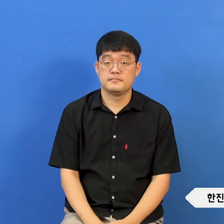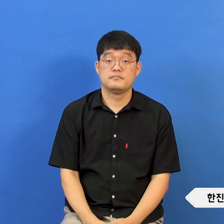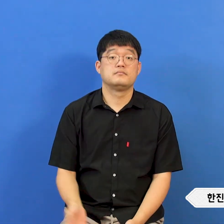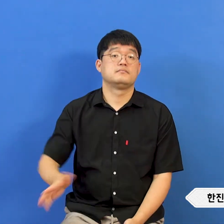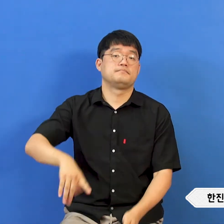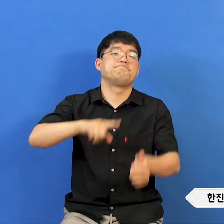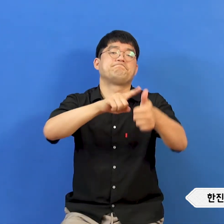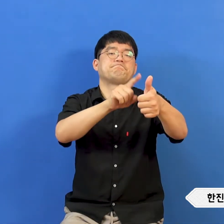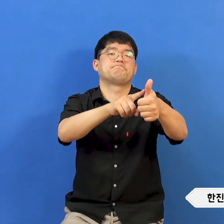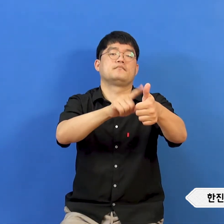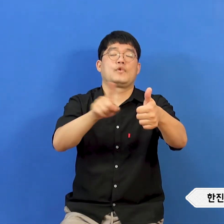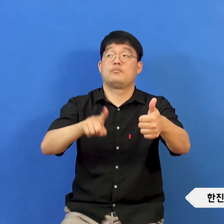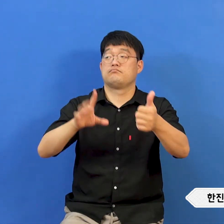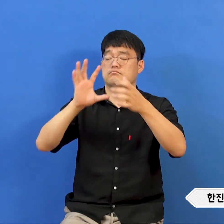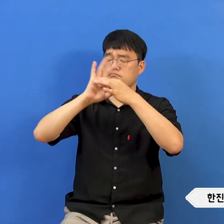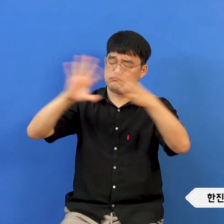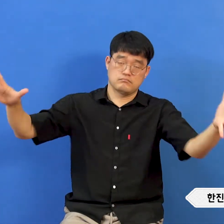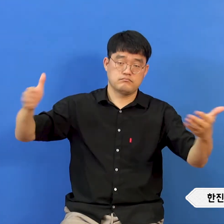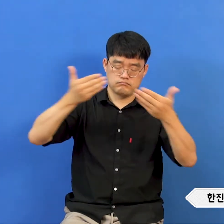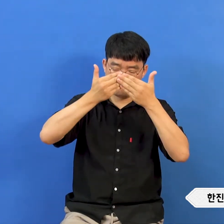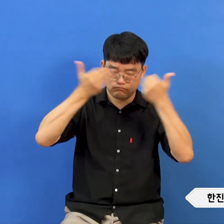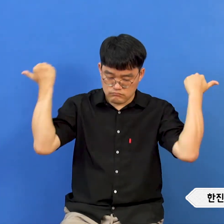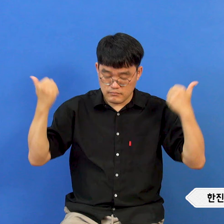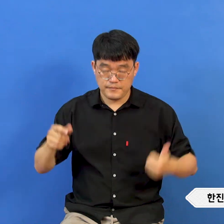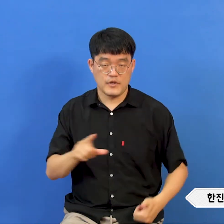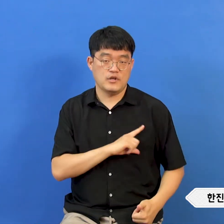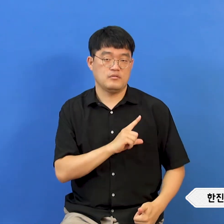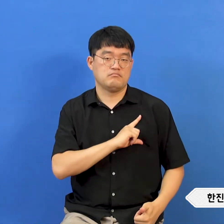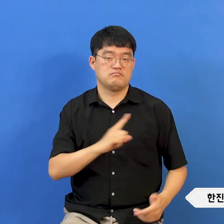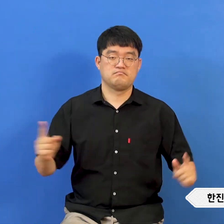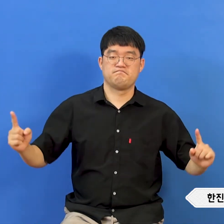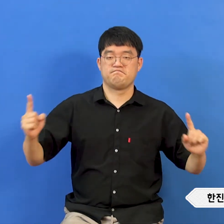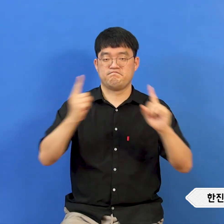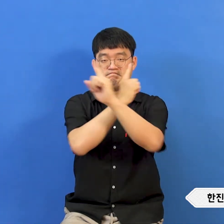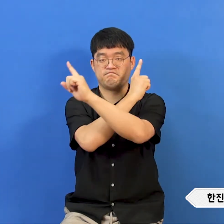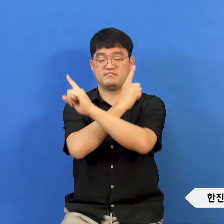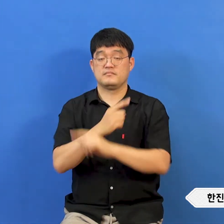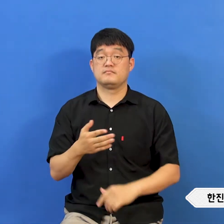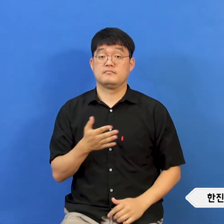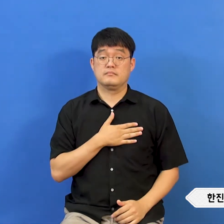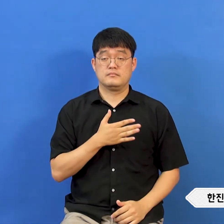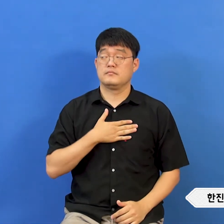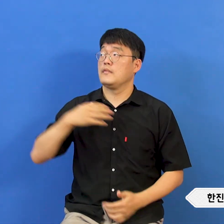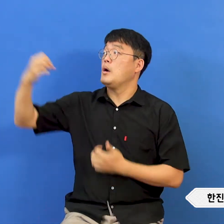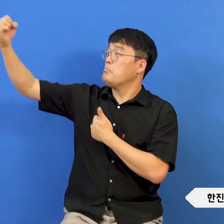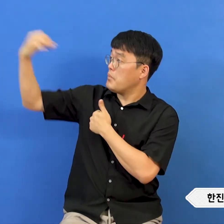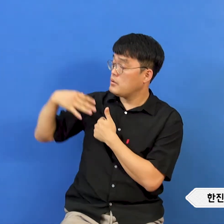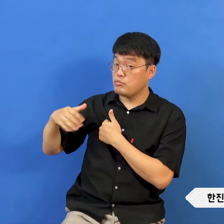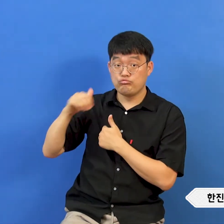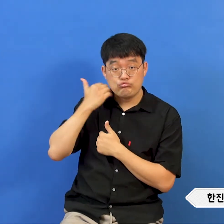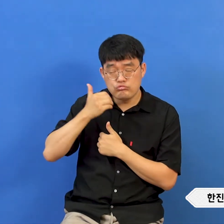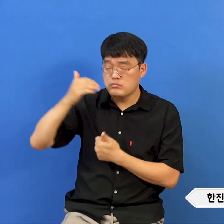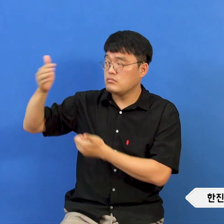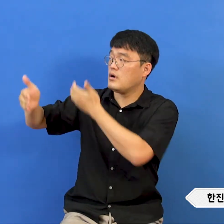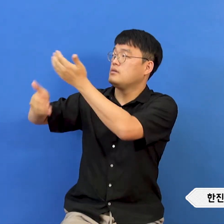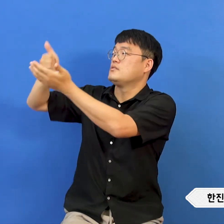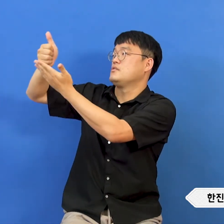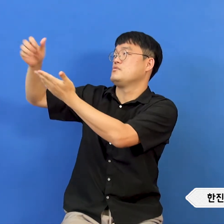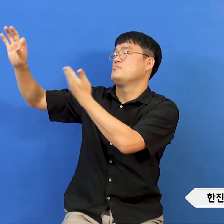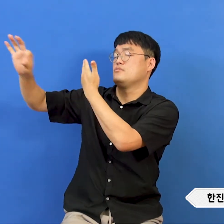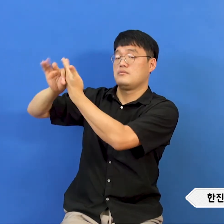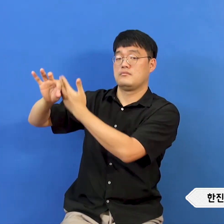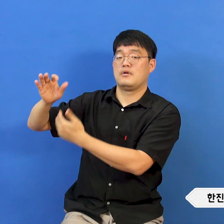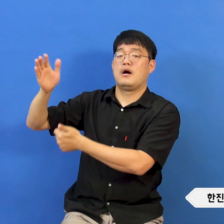그런데 아브라함은 상관하지 않고 이름을 바꾸었습니다. 나에게 말씀하신 분이 하나님이시라면